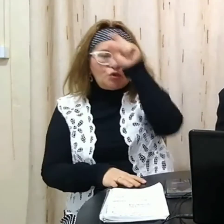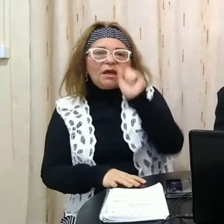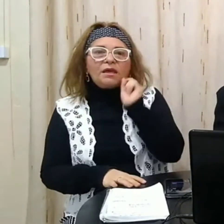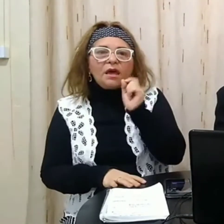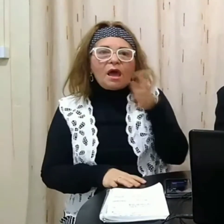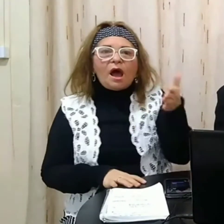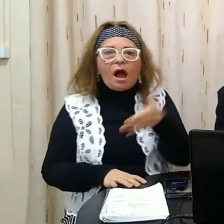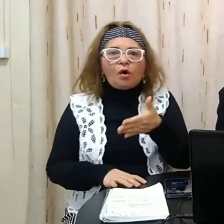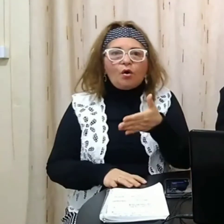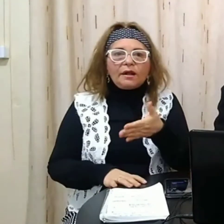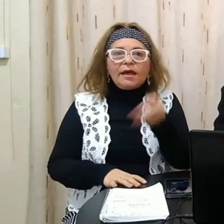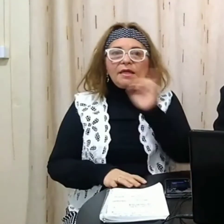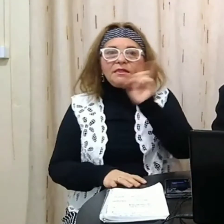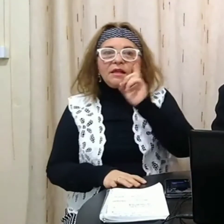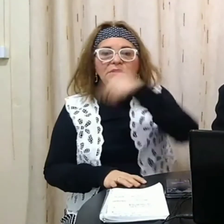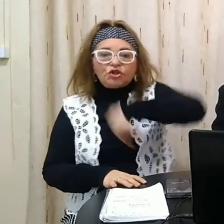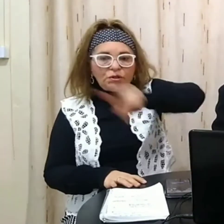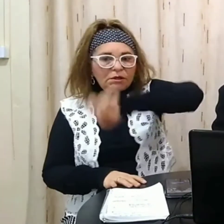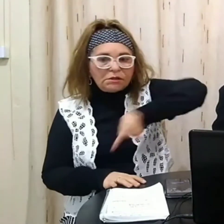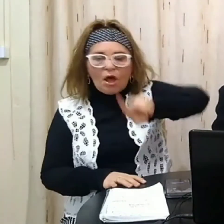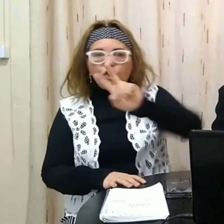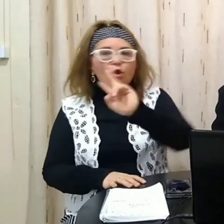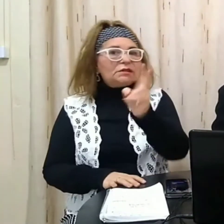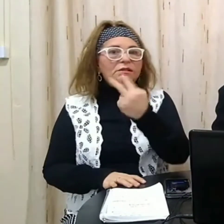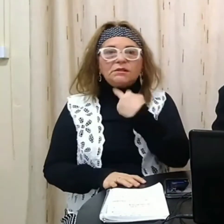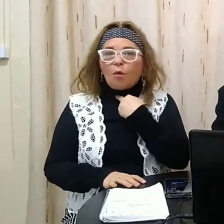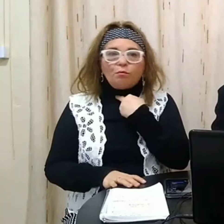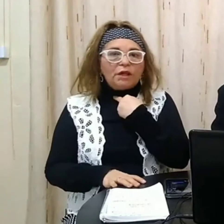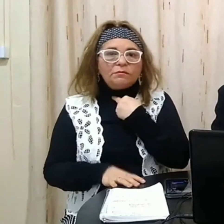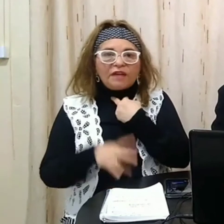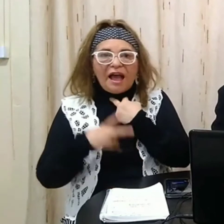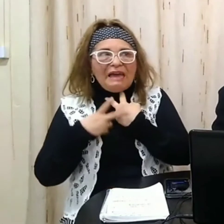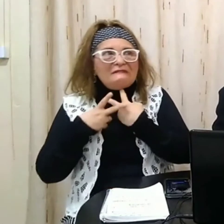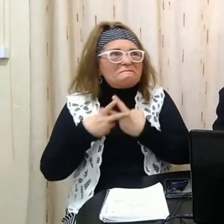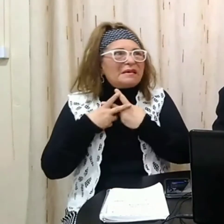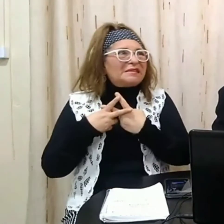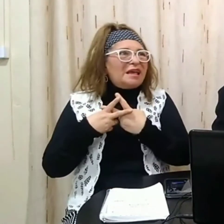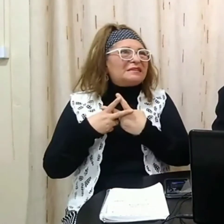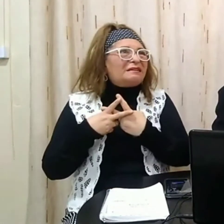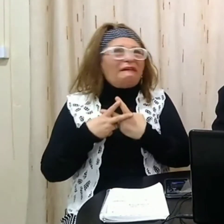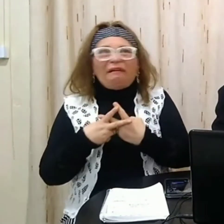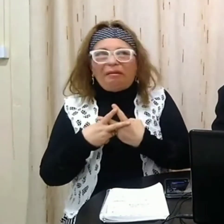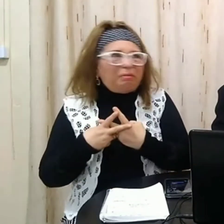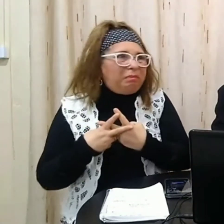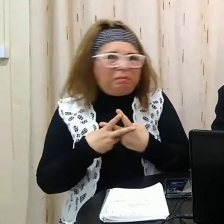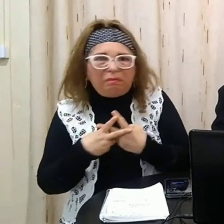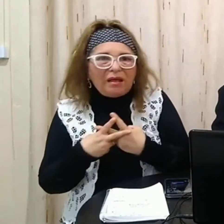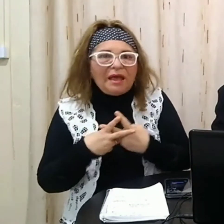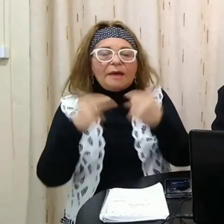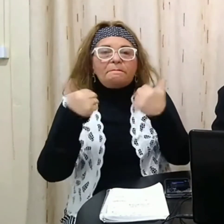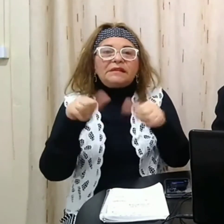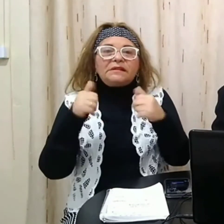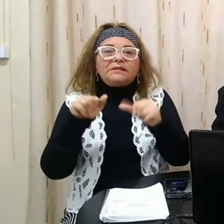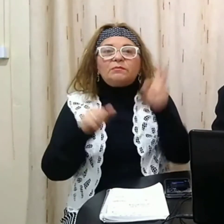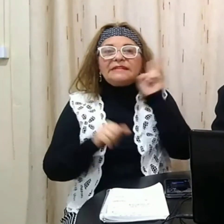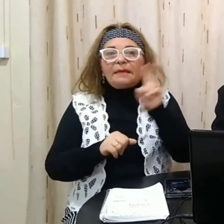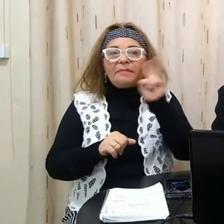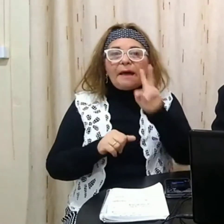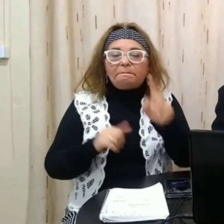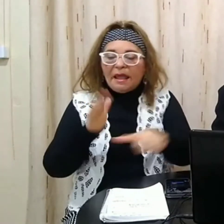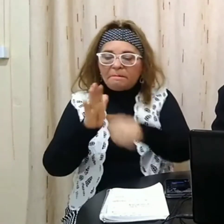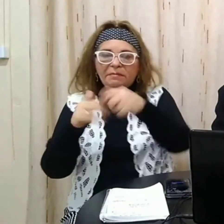para nesses dias não ficar impaciente, porque está demorando reunir, está em 1 Pedro capítulo